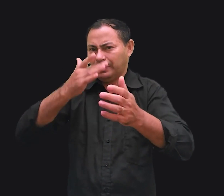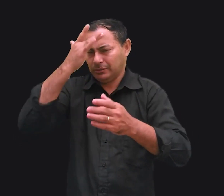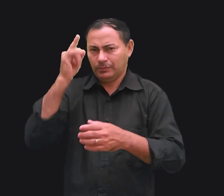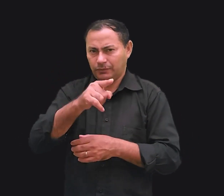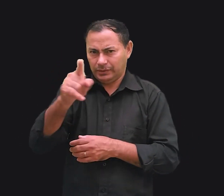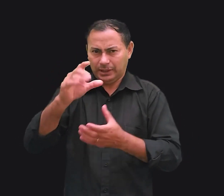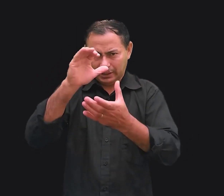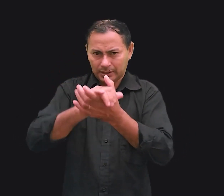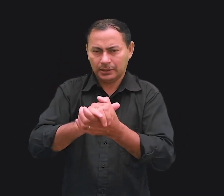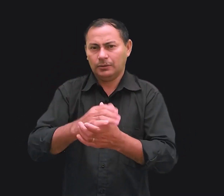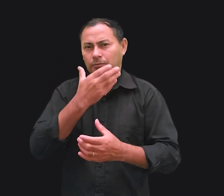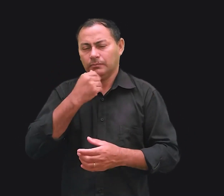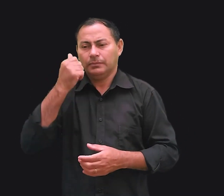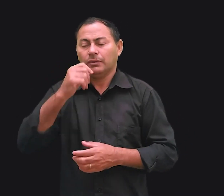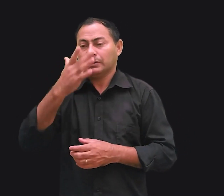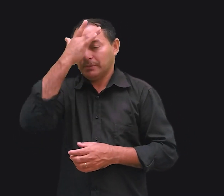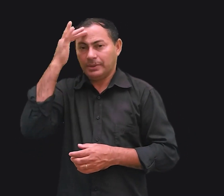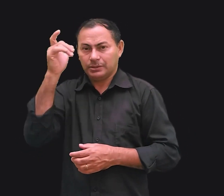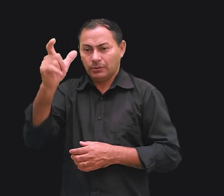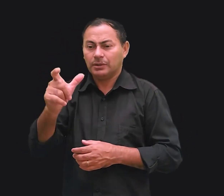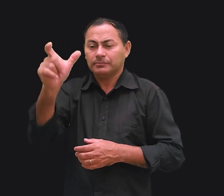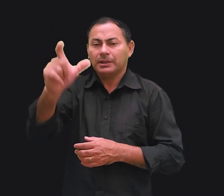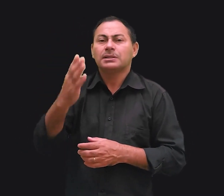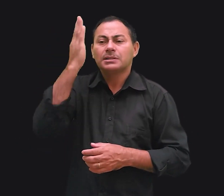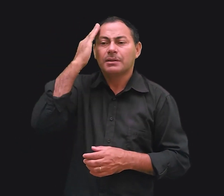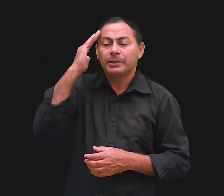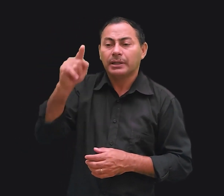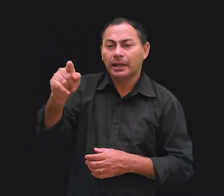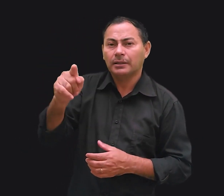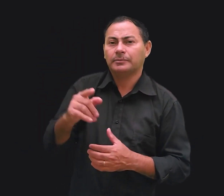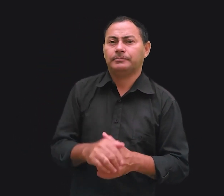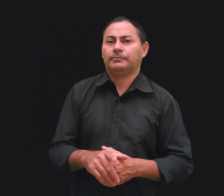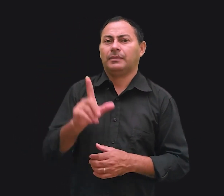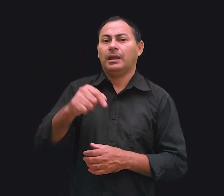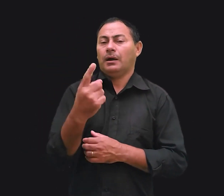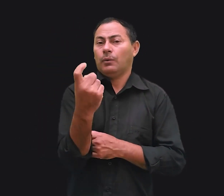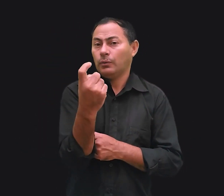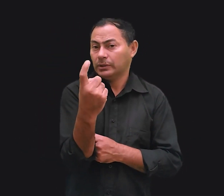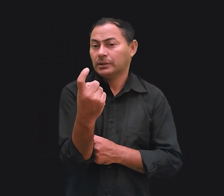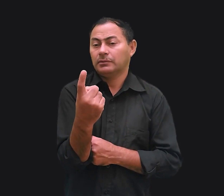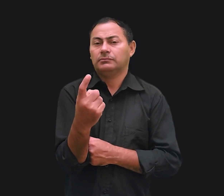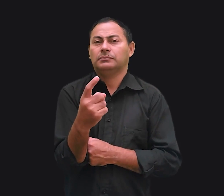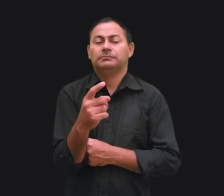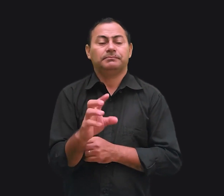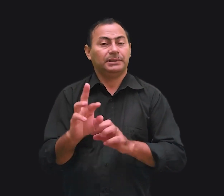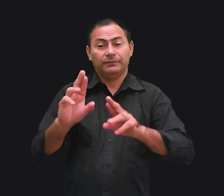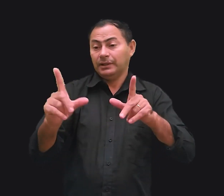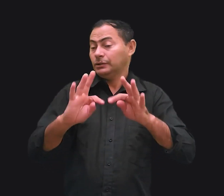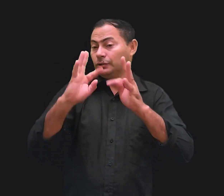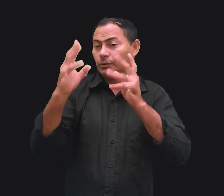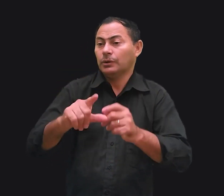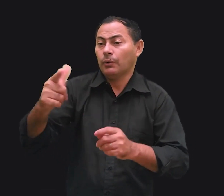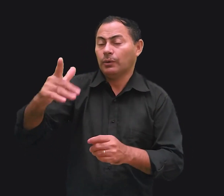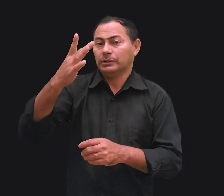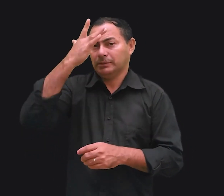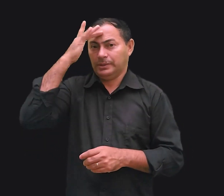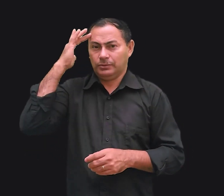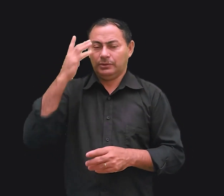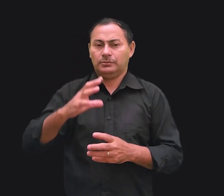pessoas. Você está casado ou casada com essa pessoa e está descobrindo que ela é única e distinta de todos os outros